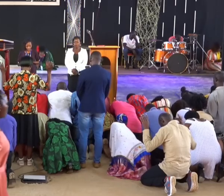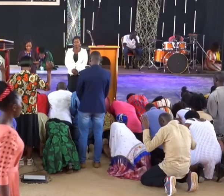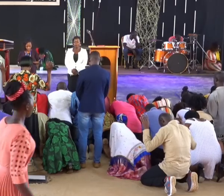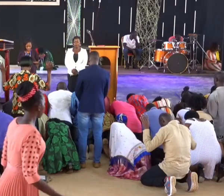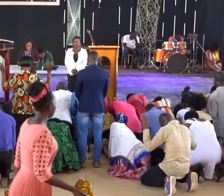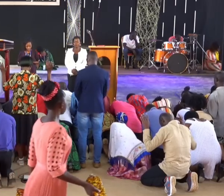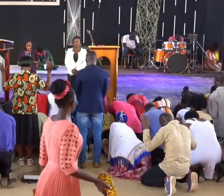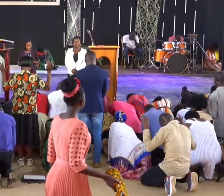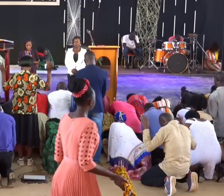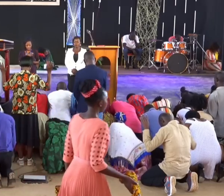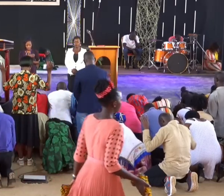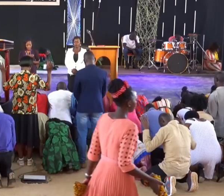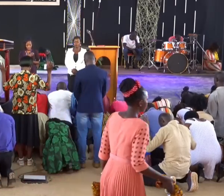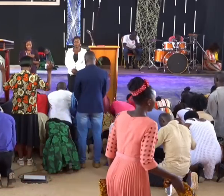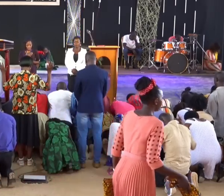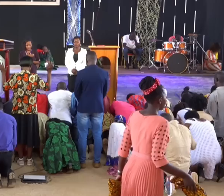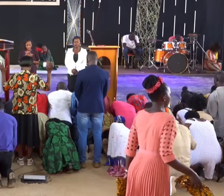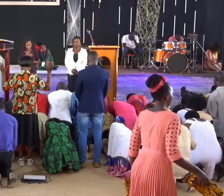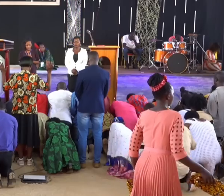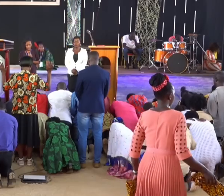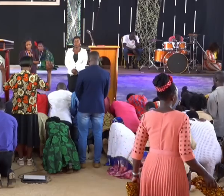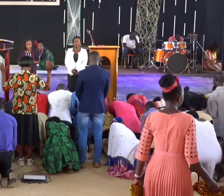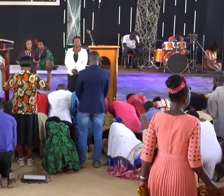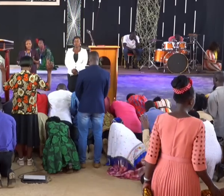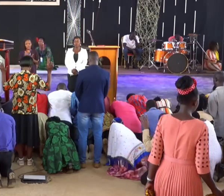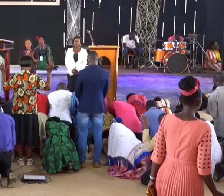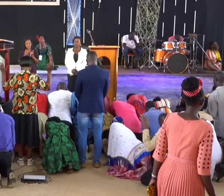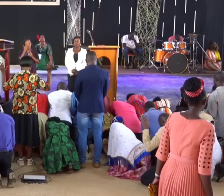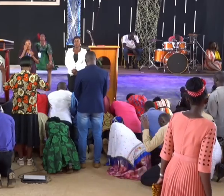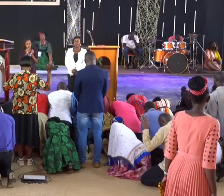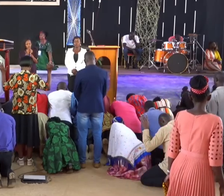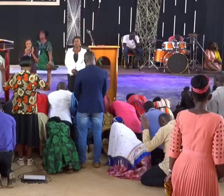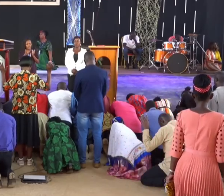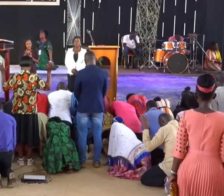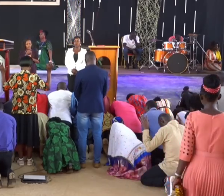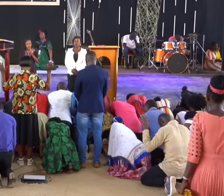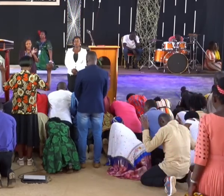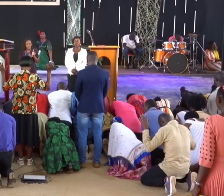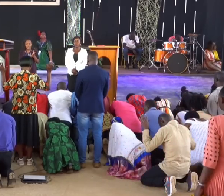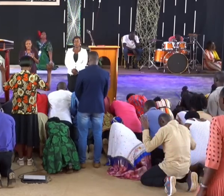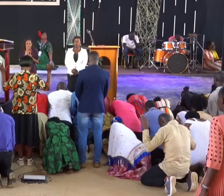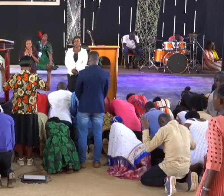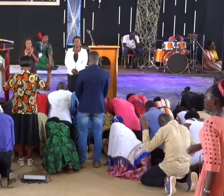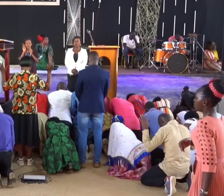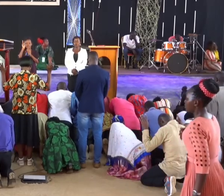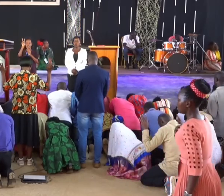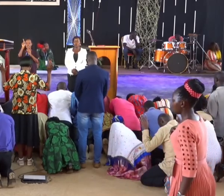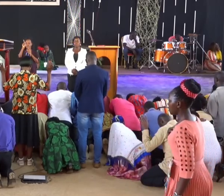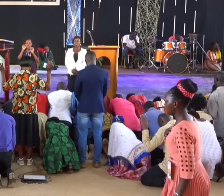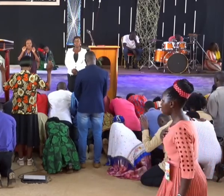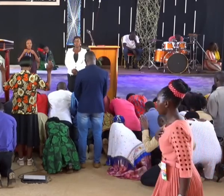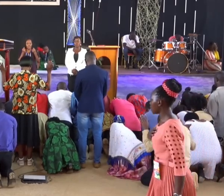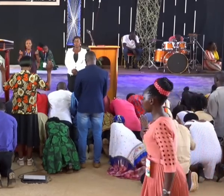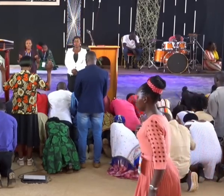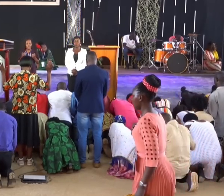Okemia watali mutukufu. Tewali alikulaba. Ebyo bulumi tubitadde kubali.